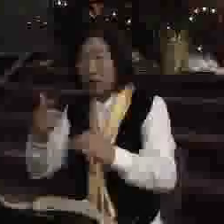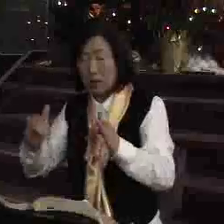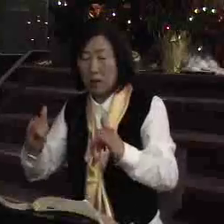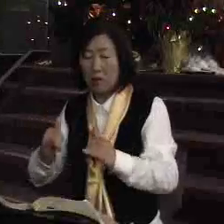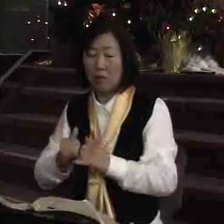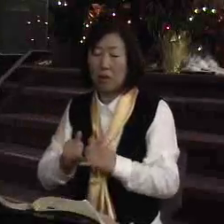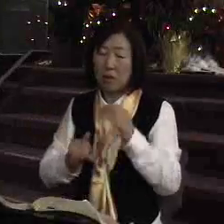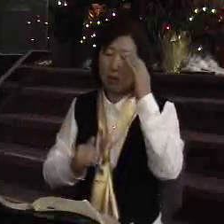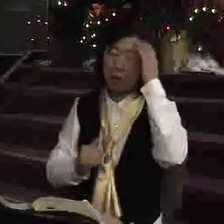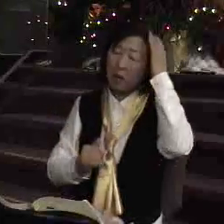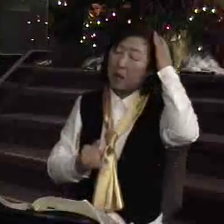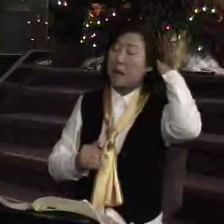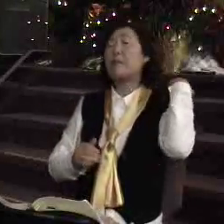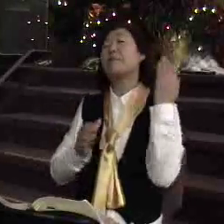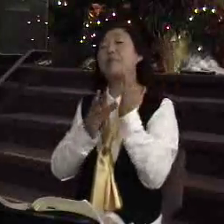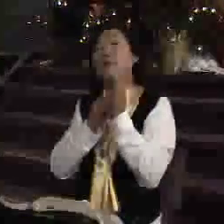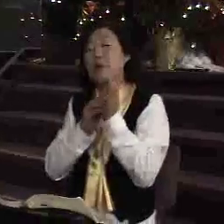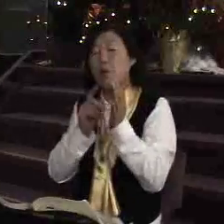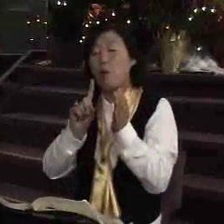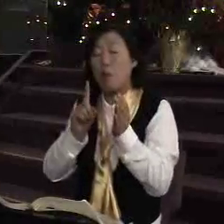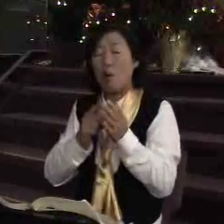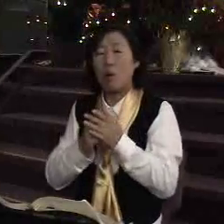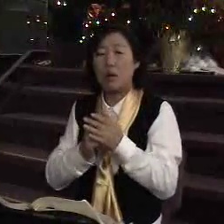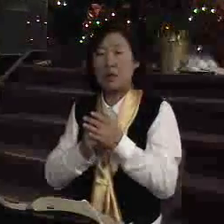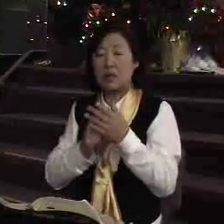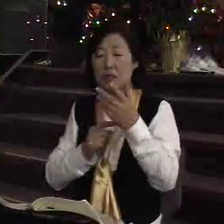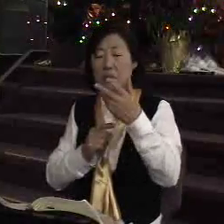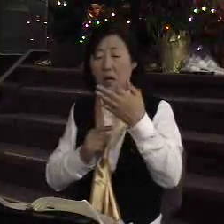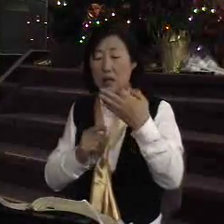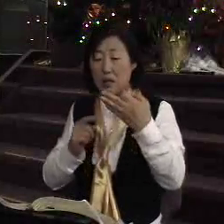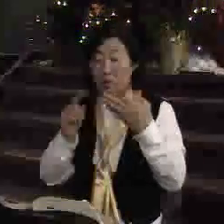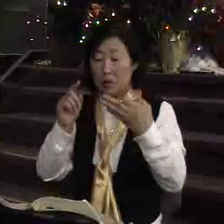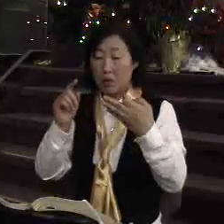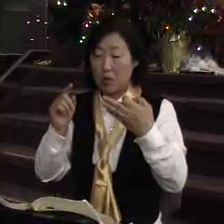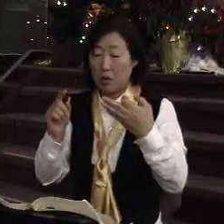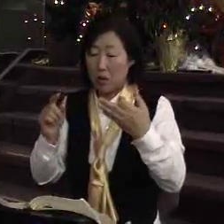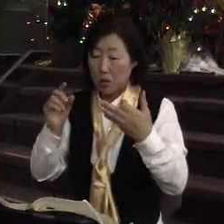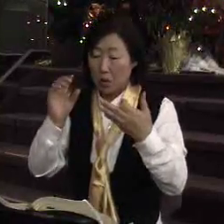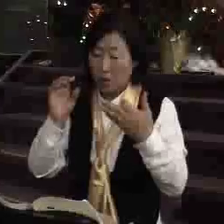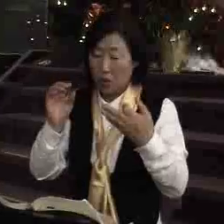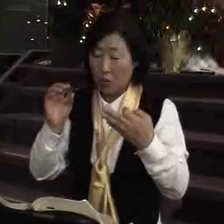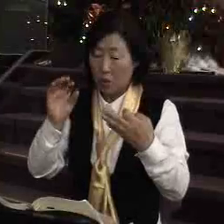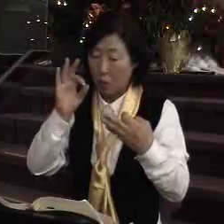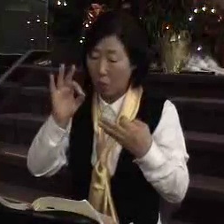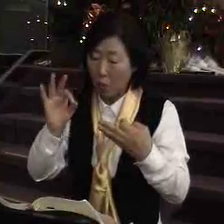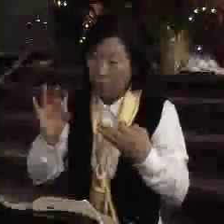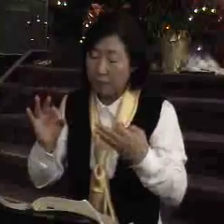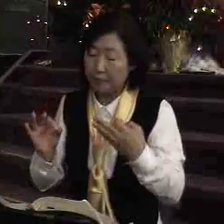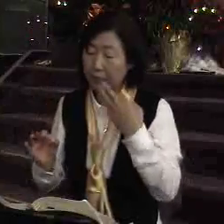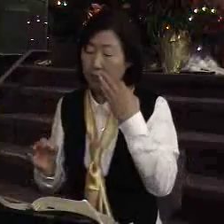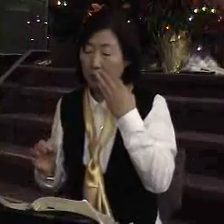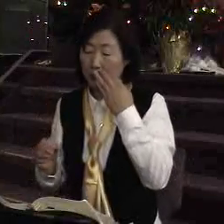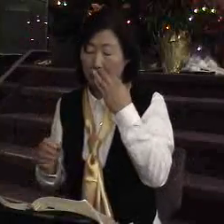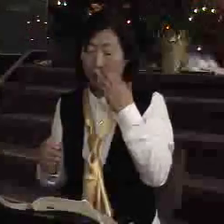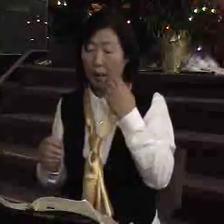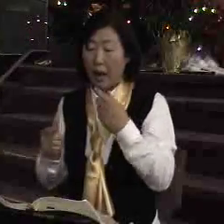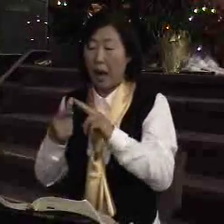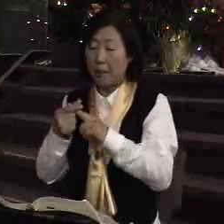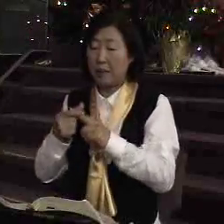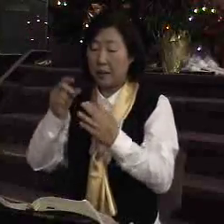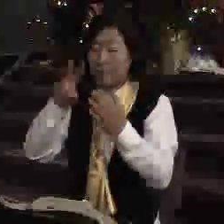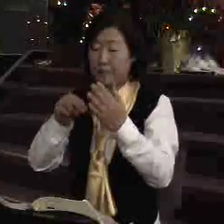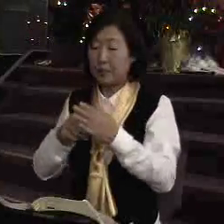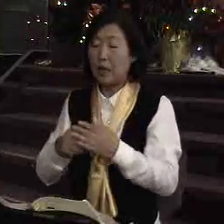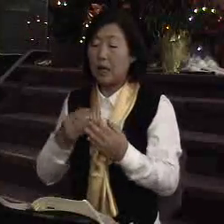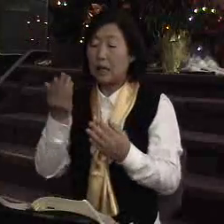무엇이었는가? 그것을 14절에서 우리가 볼 수 있습니다. 14절 한번 보실까요? 자, 14절 우리 한번 같이